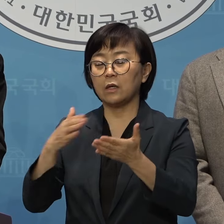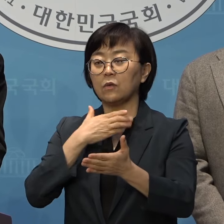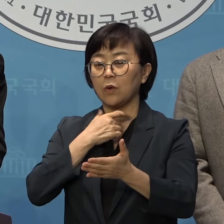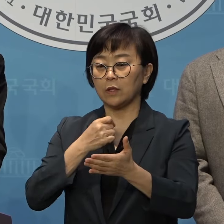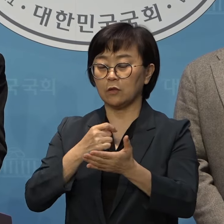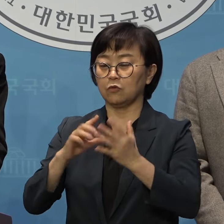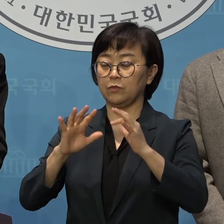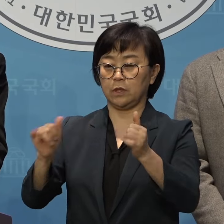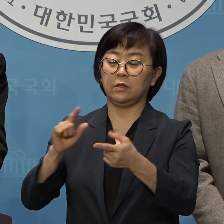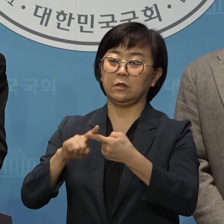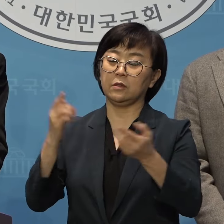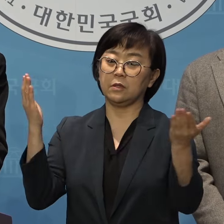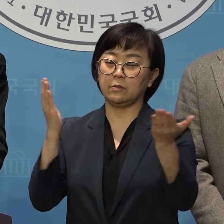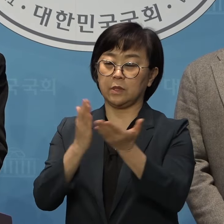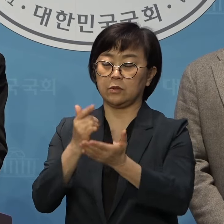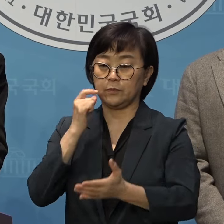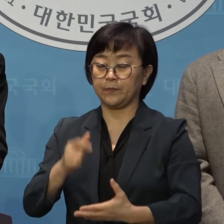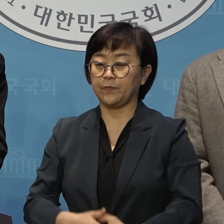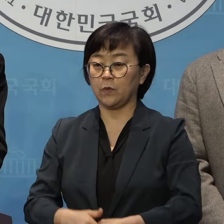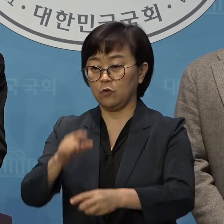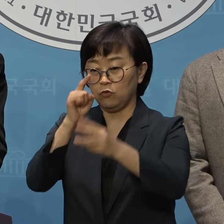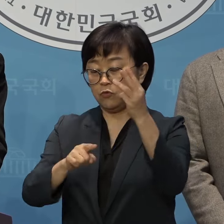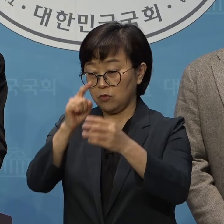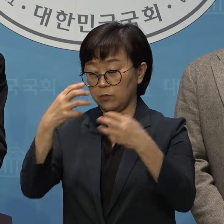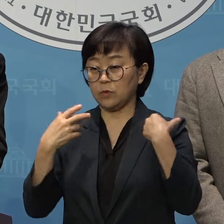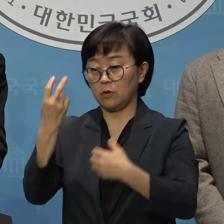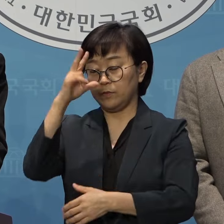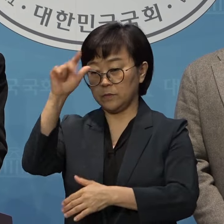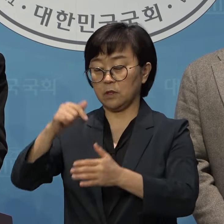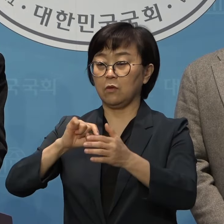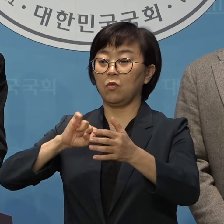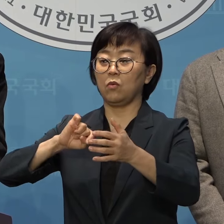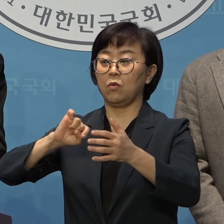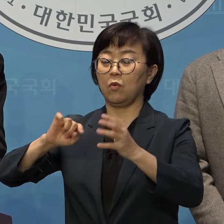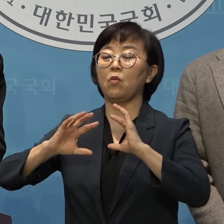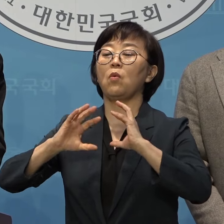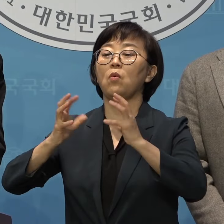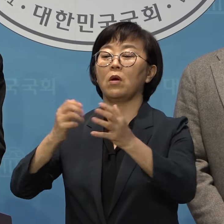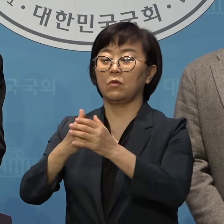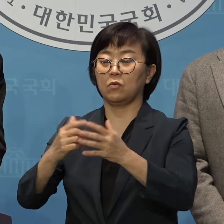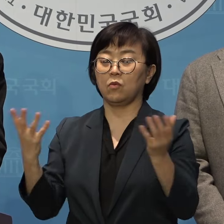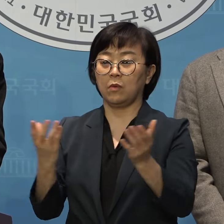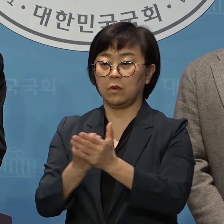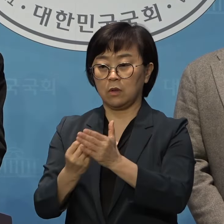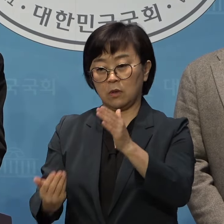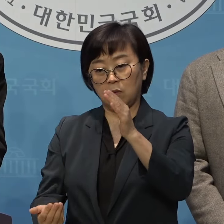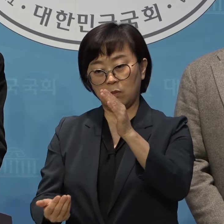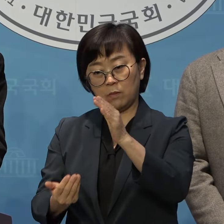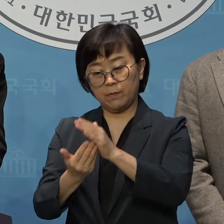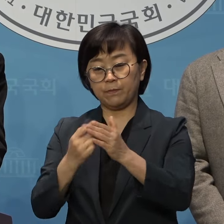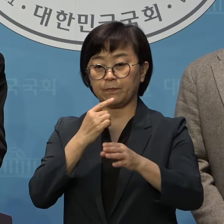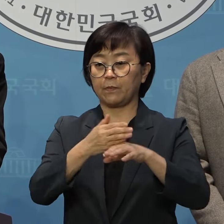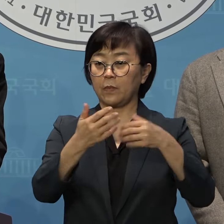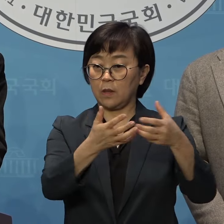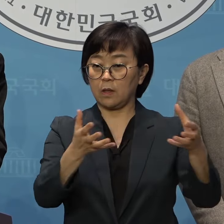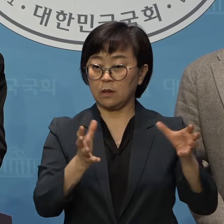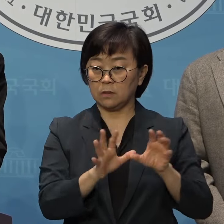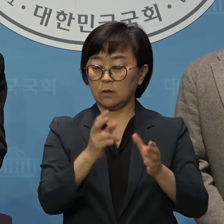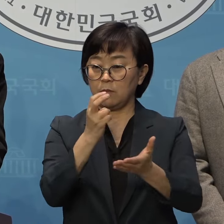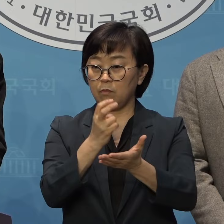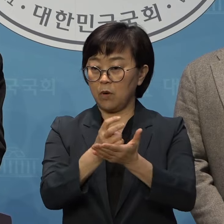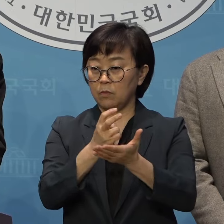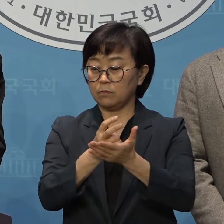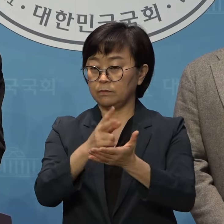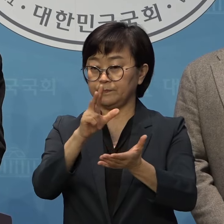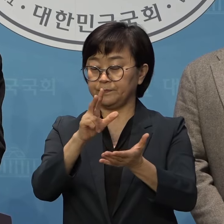있습니다. 윤석열 정부는 검찰공화국을 거의 완성했습니다. 민주당은 스스로의 사법